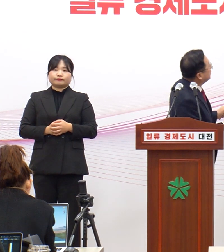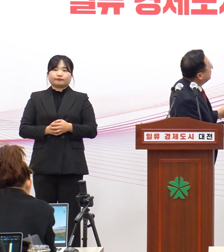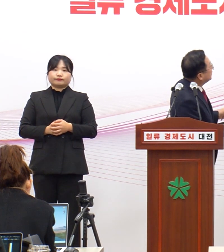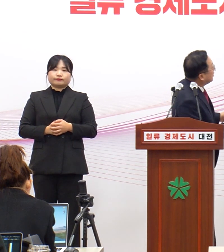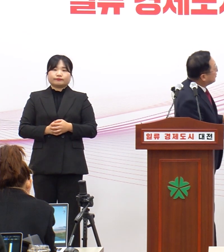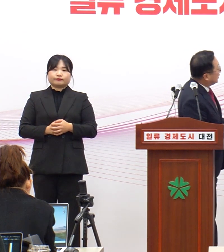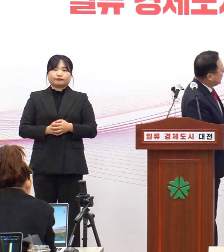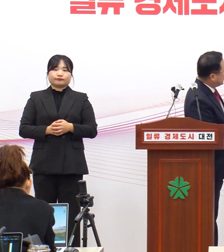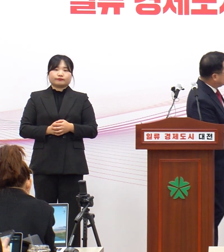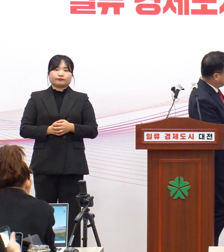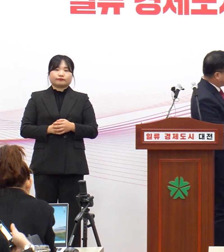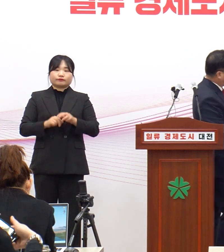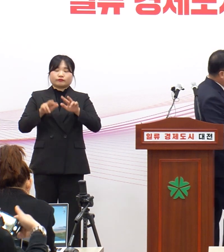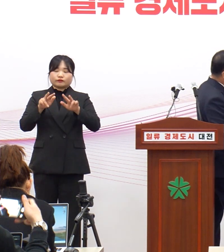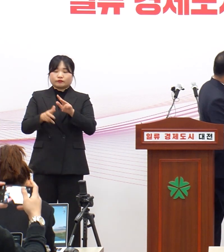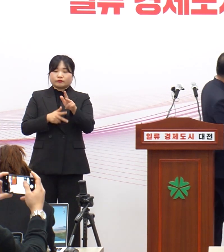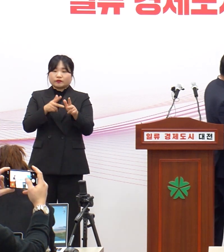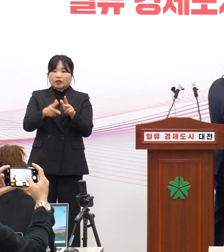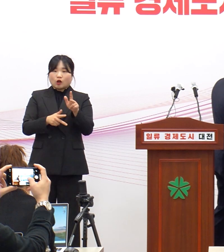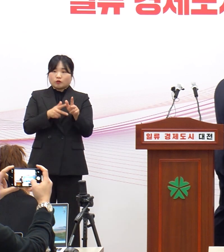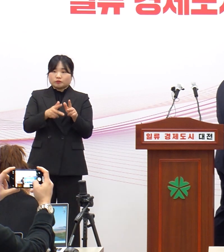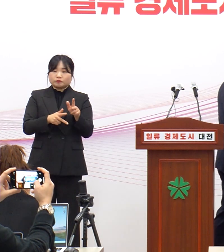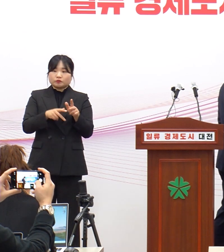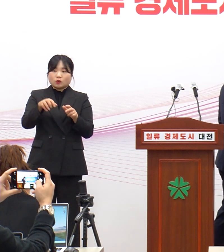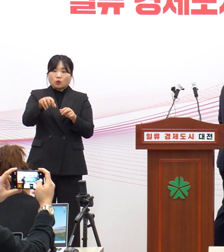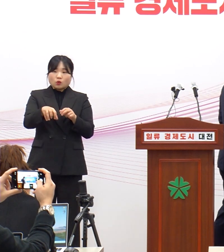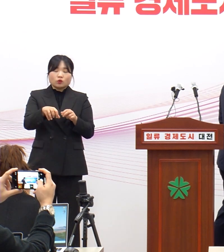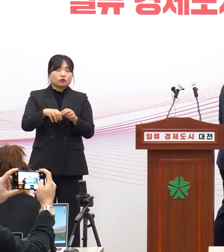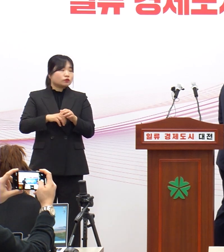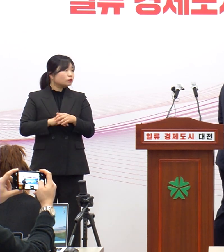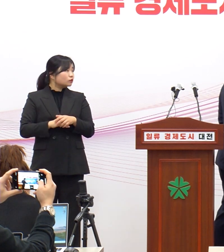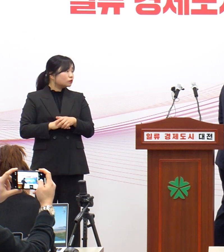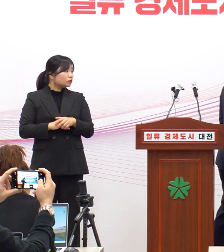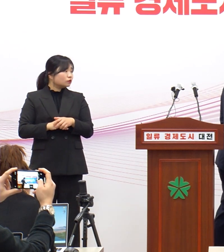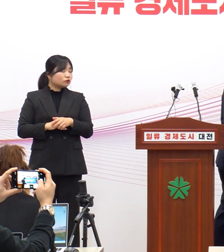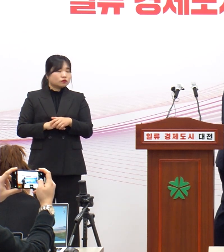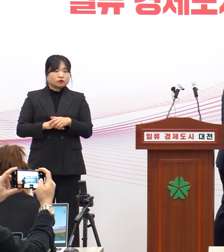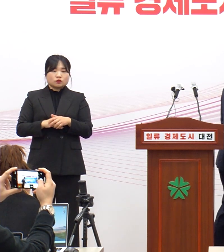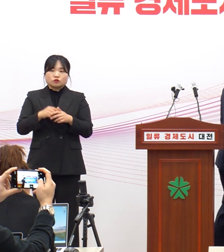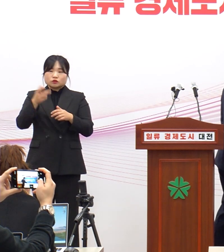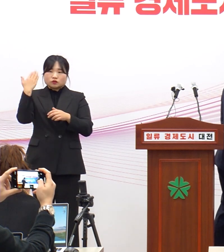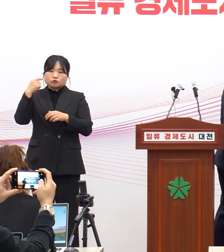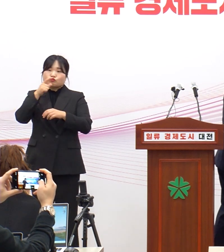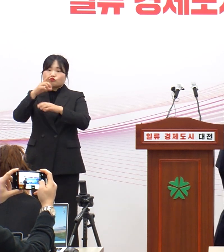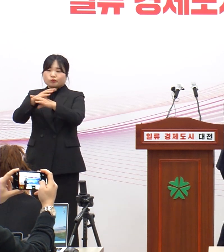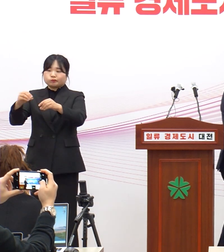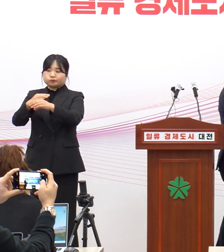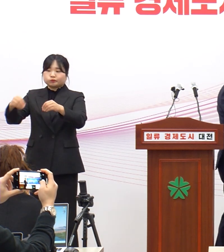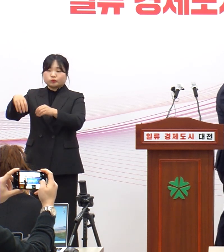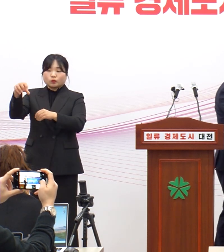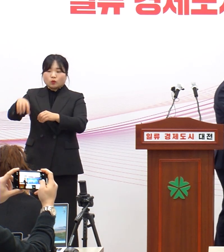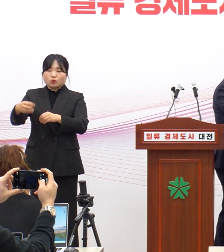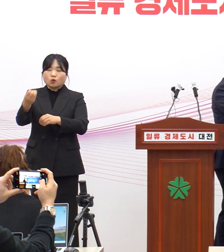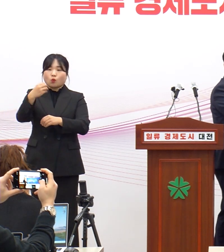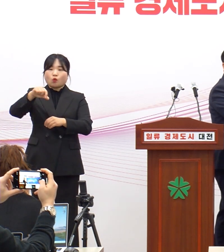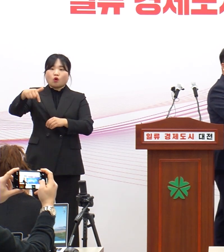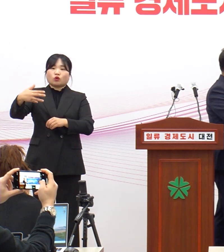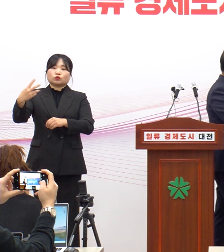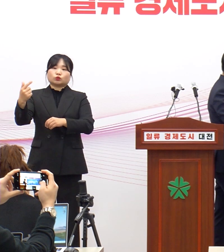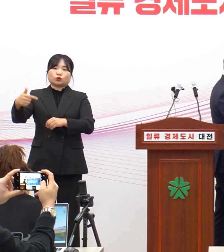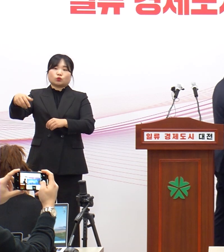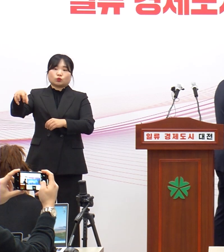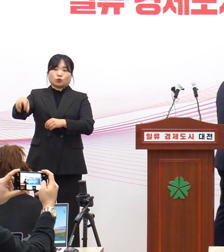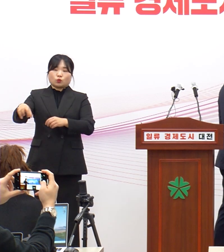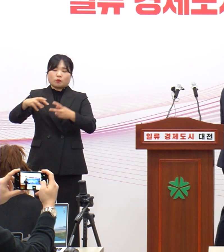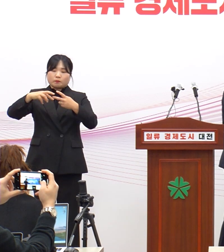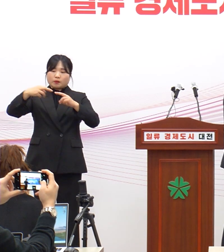그래서 지금 사업 대상지는 여기 보시면 여기가 우리가 하수종말 철장이고요. 원천동 이제